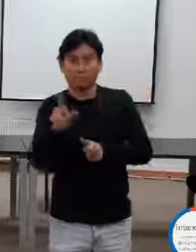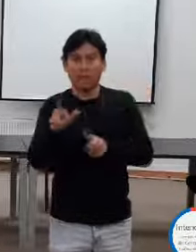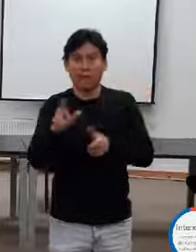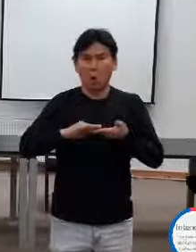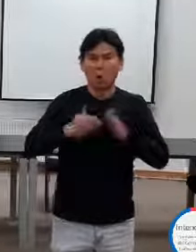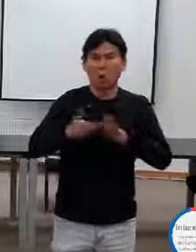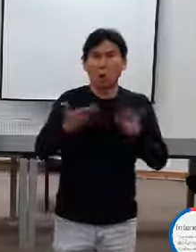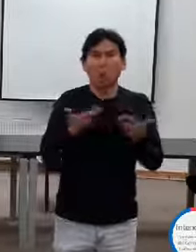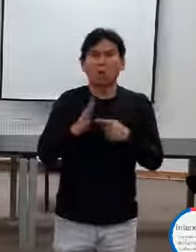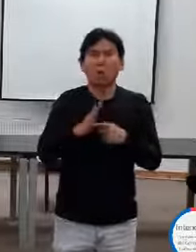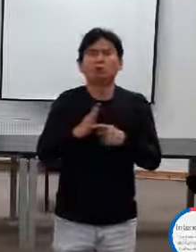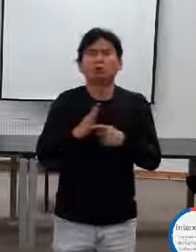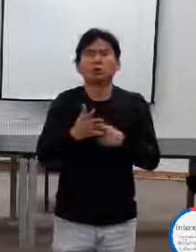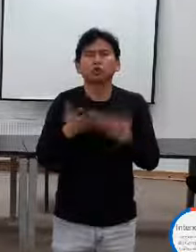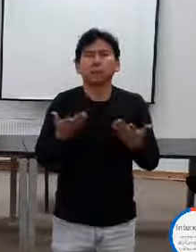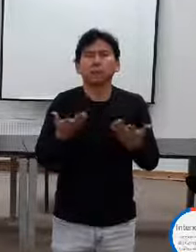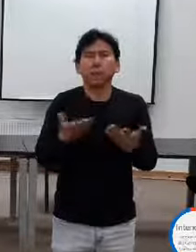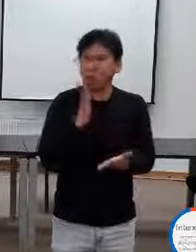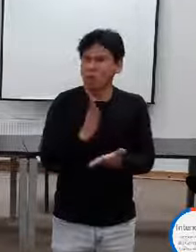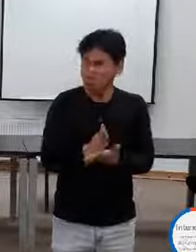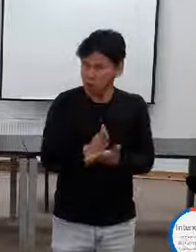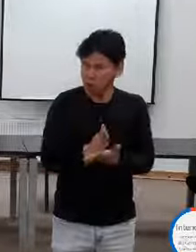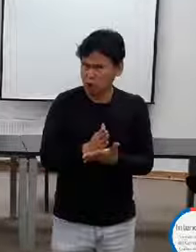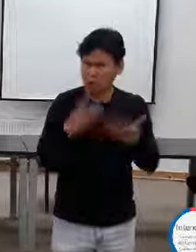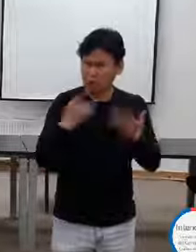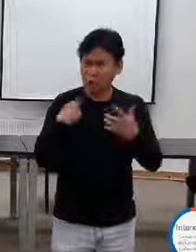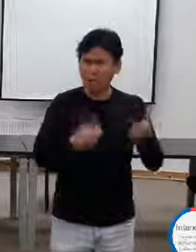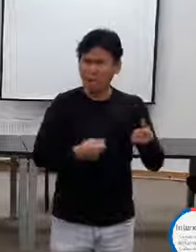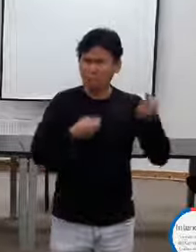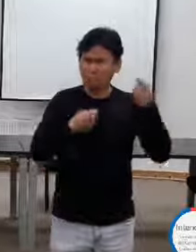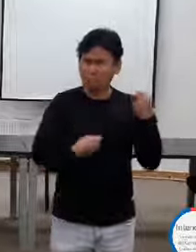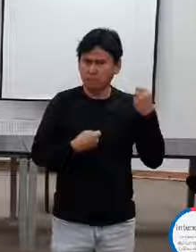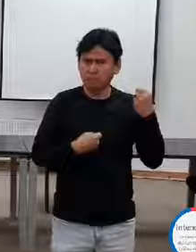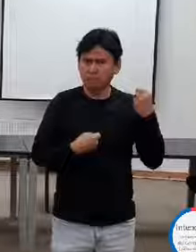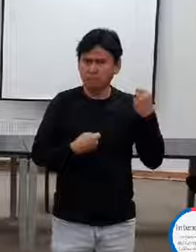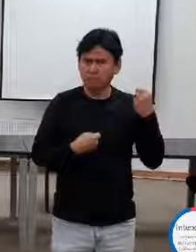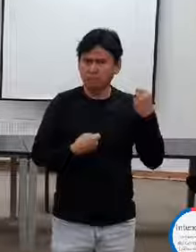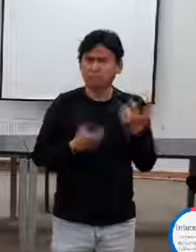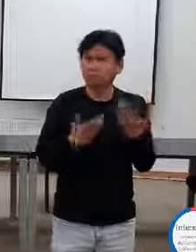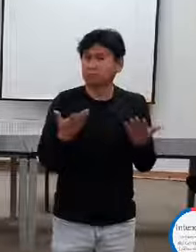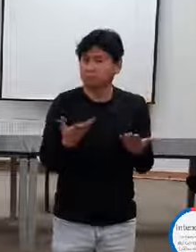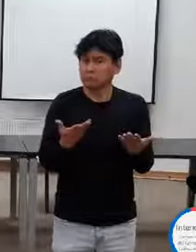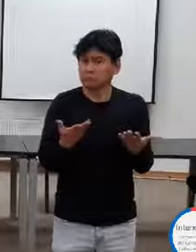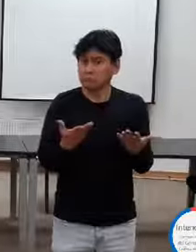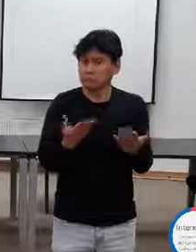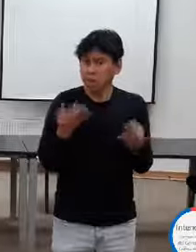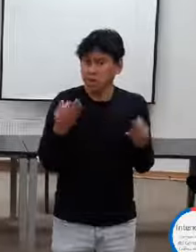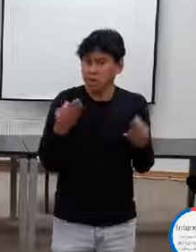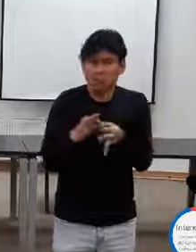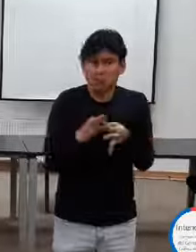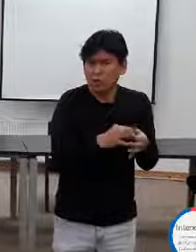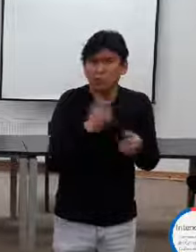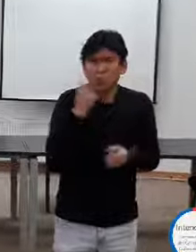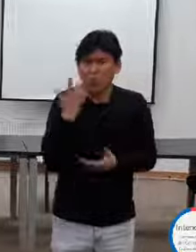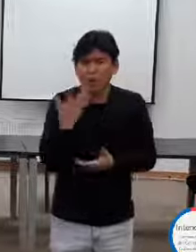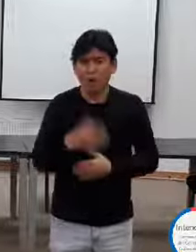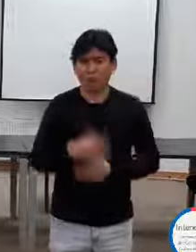comunidad cómo funciona, si es obligación que ellos se encuentren con su armamento, si esto tiene alguna razón de ser.